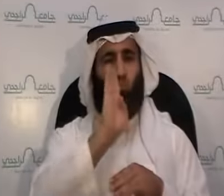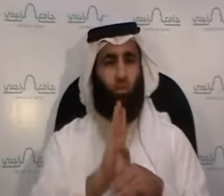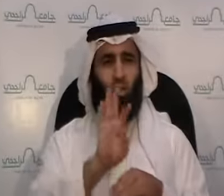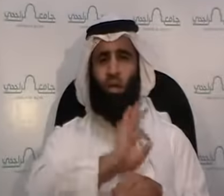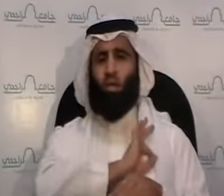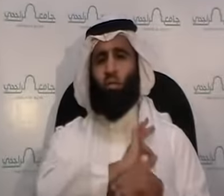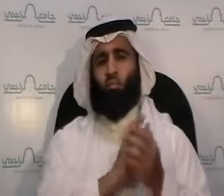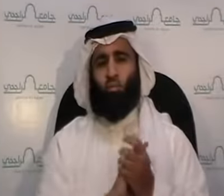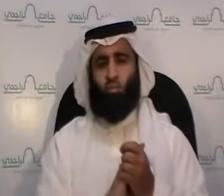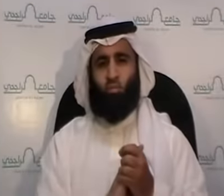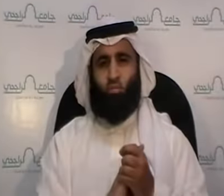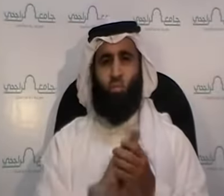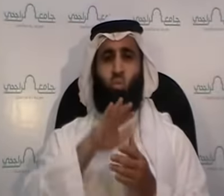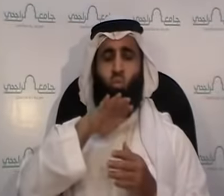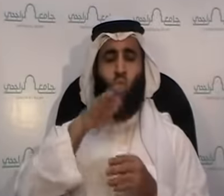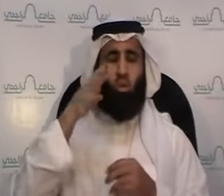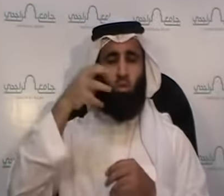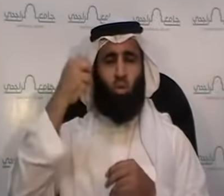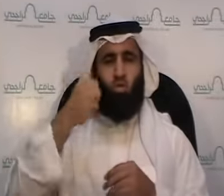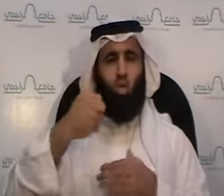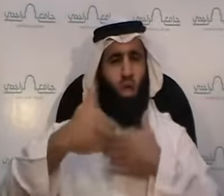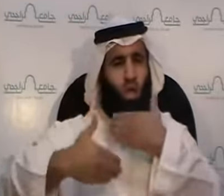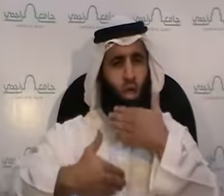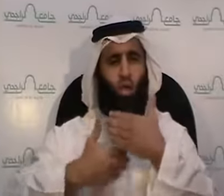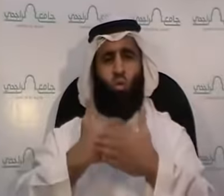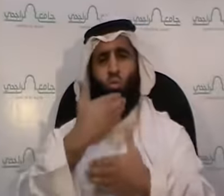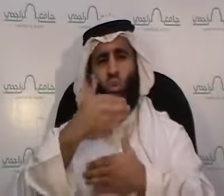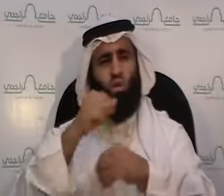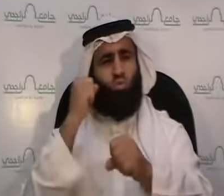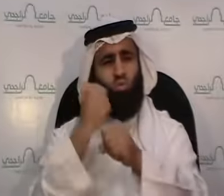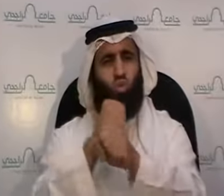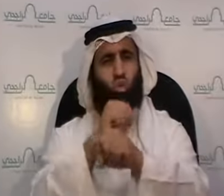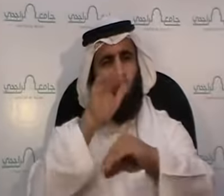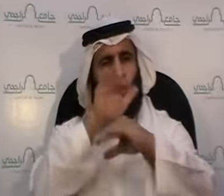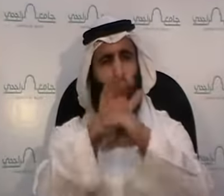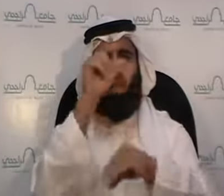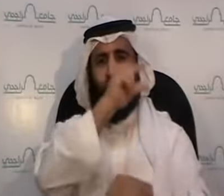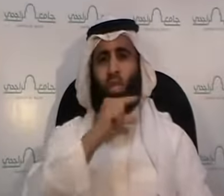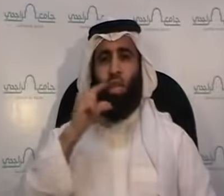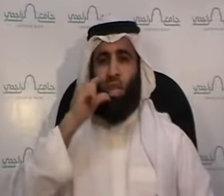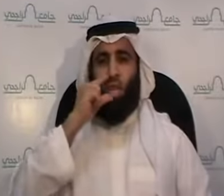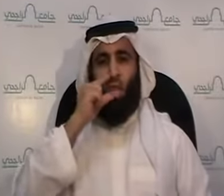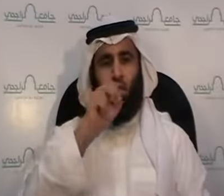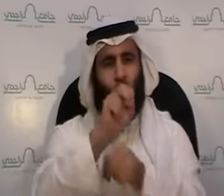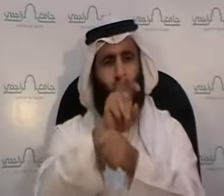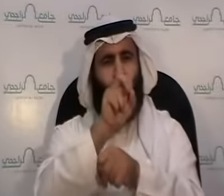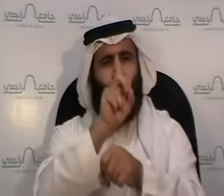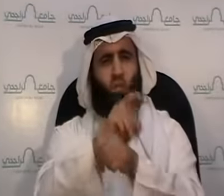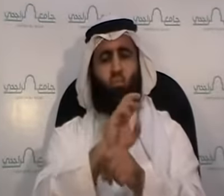فاجتهد صلى الله عليه وسلم في تبليغ الدين وفي جهاد